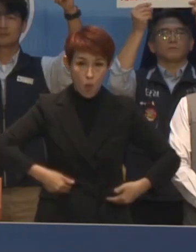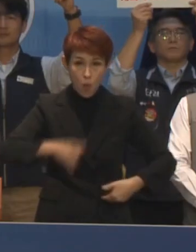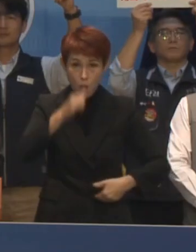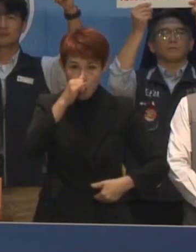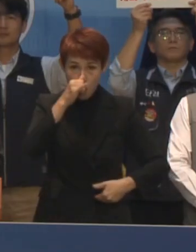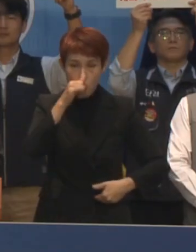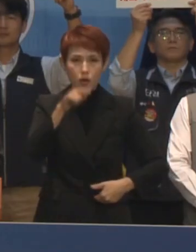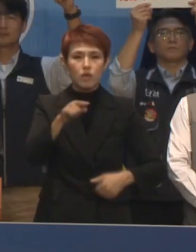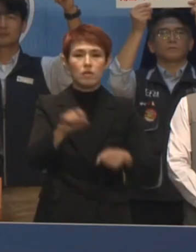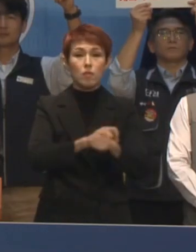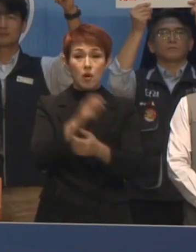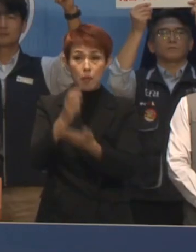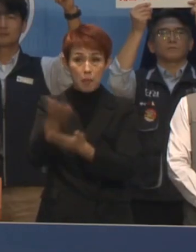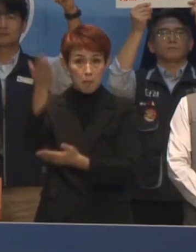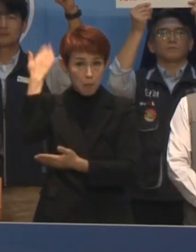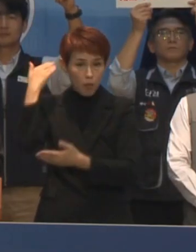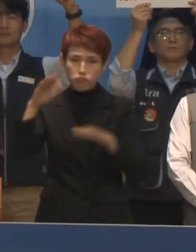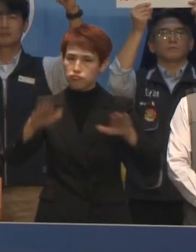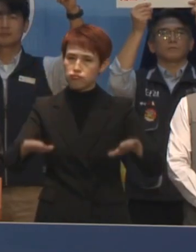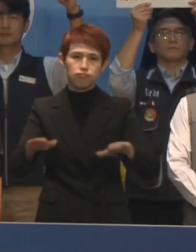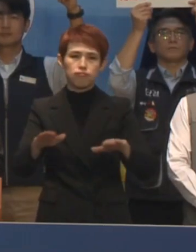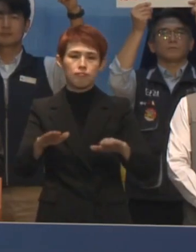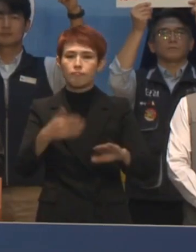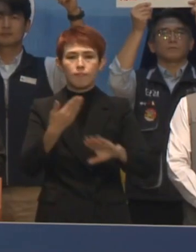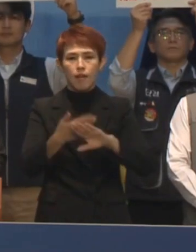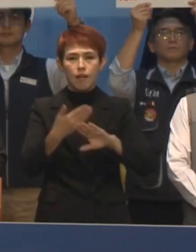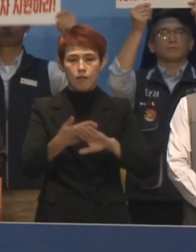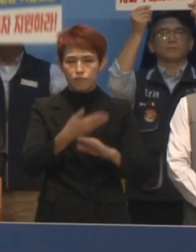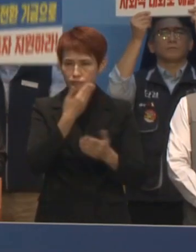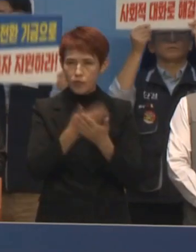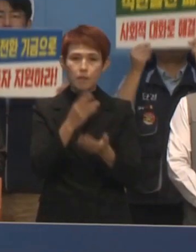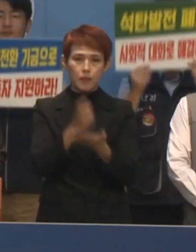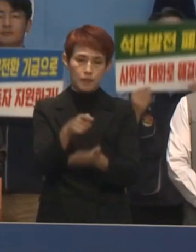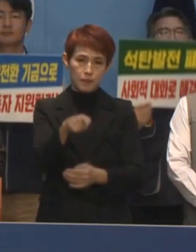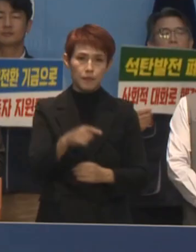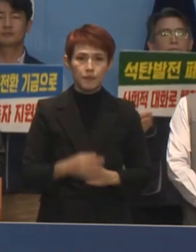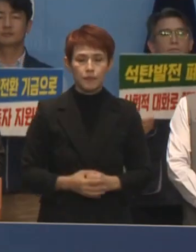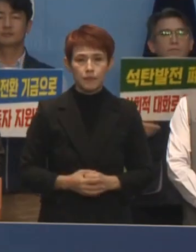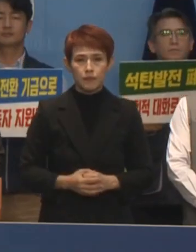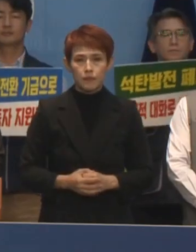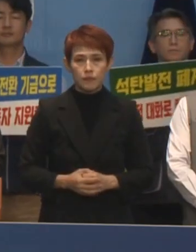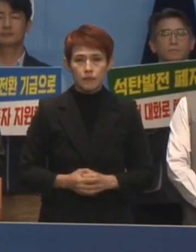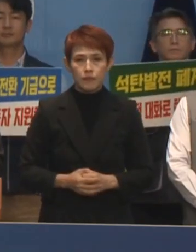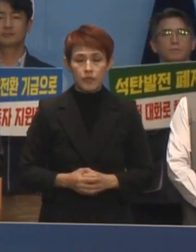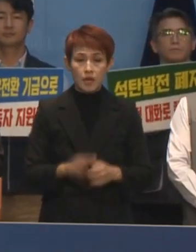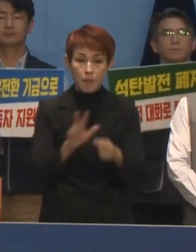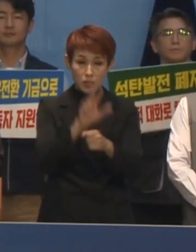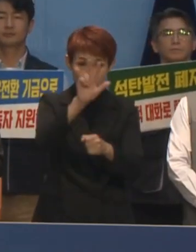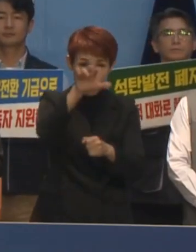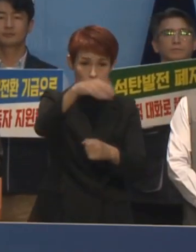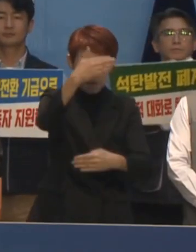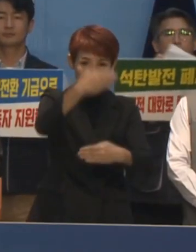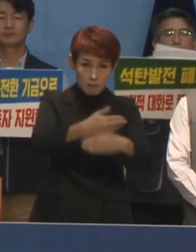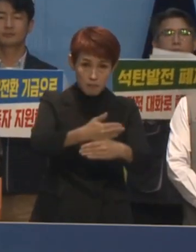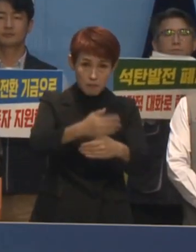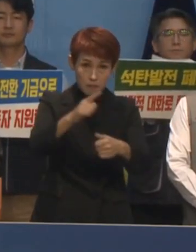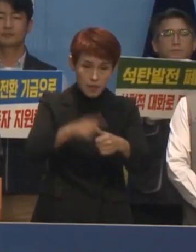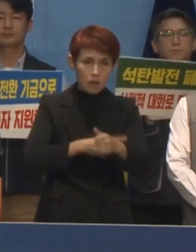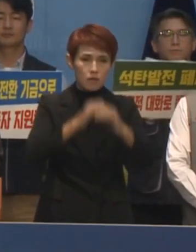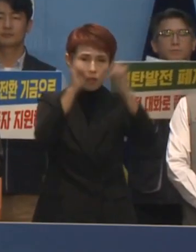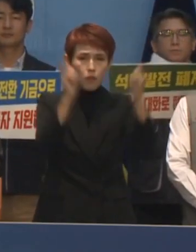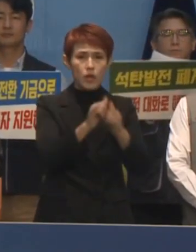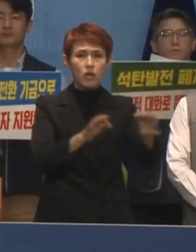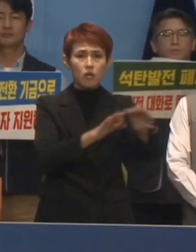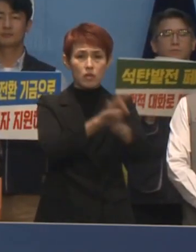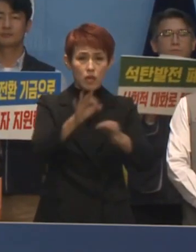기존의 특별법과는 큰 차이를 보인다고 할 수 있겠습니다. 이는 석탄화력 발전소 폐지로 인한 사회경제적